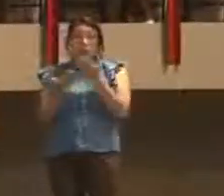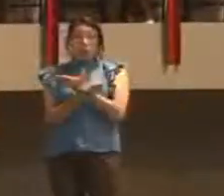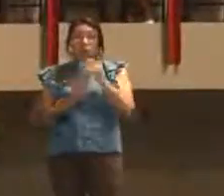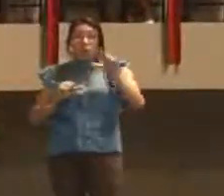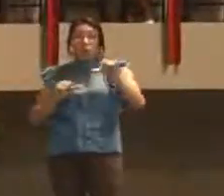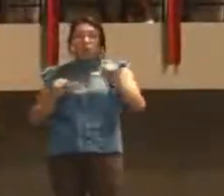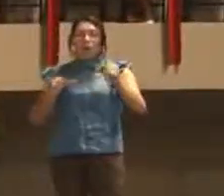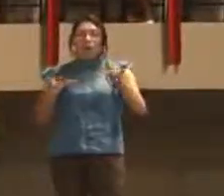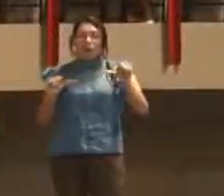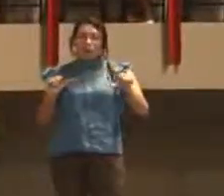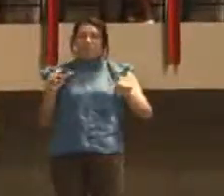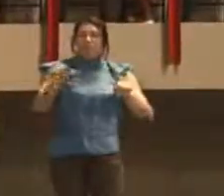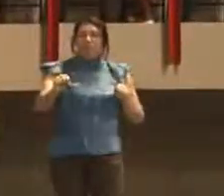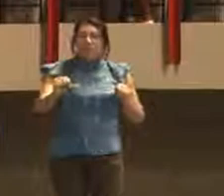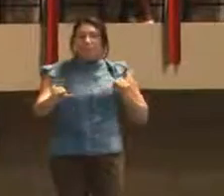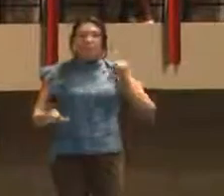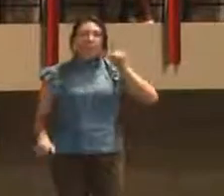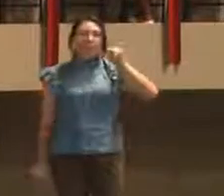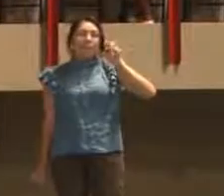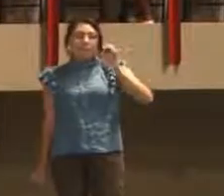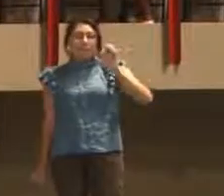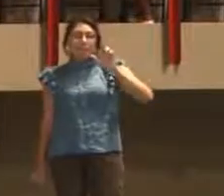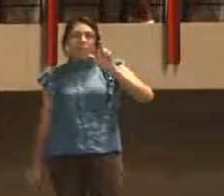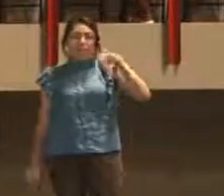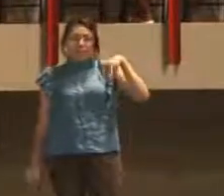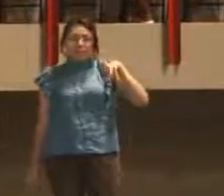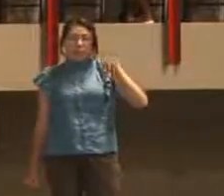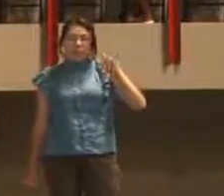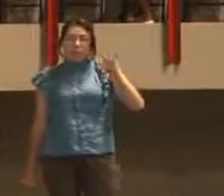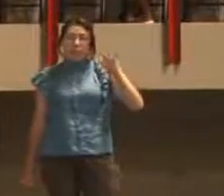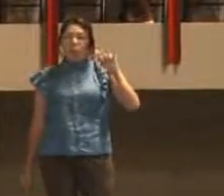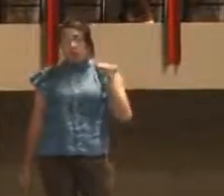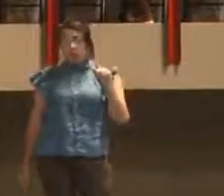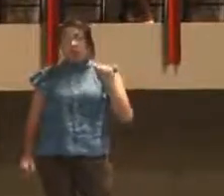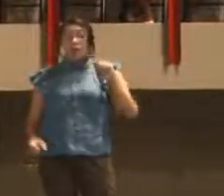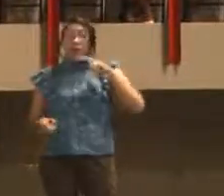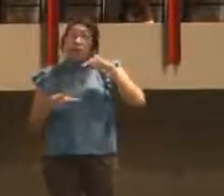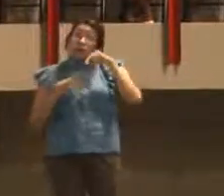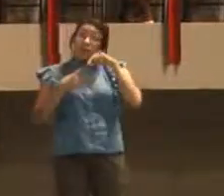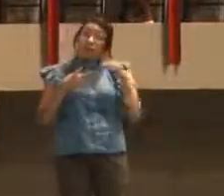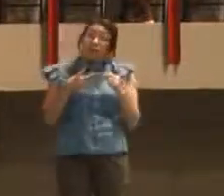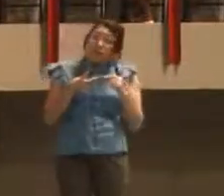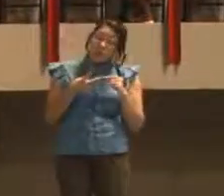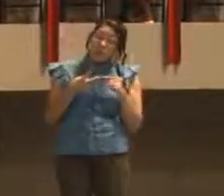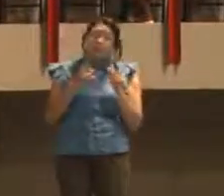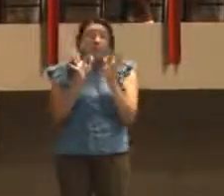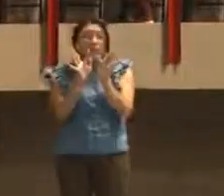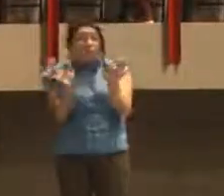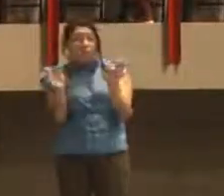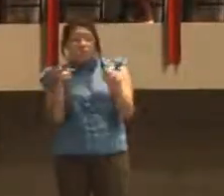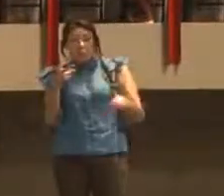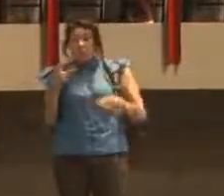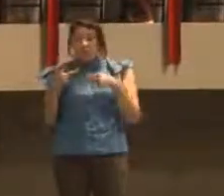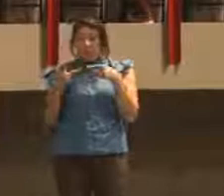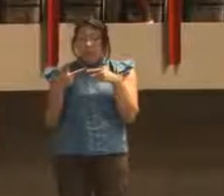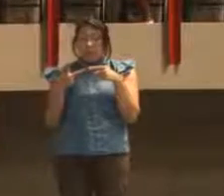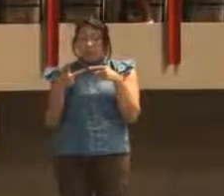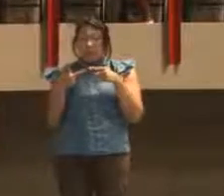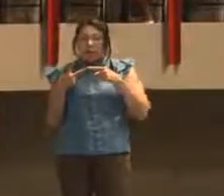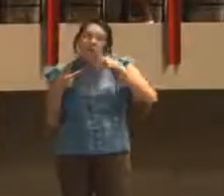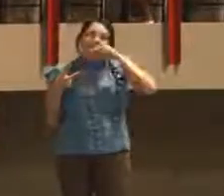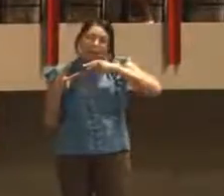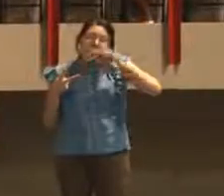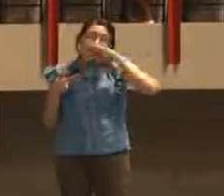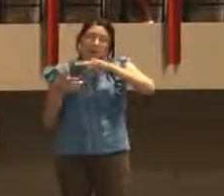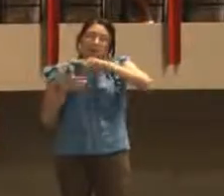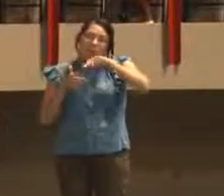posição significa permutar. Existem 2 tipos de permutação. A permutação simples e a permutação com repetição.